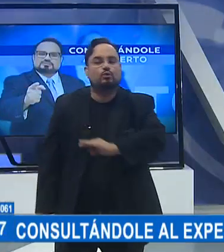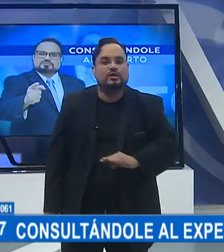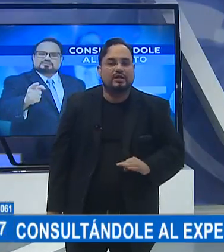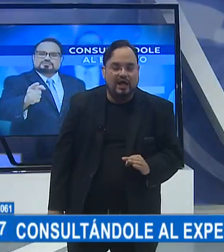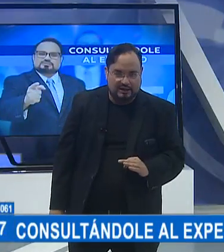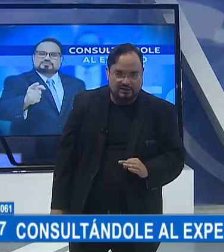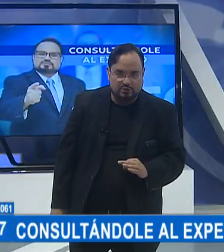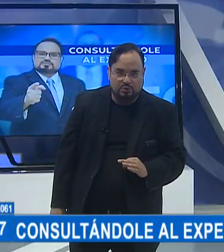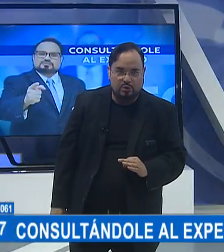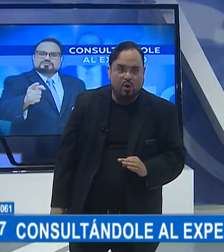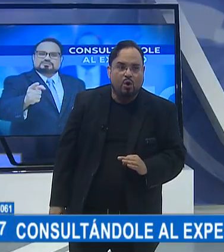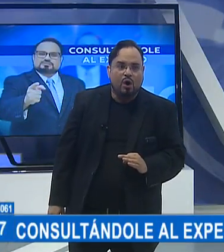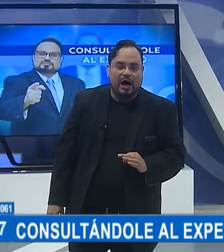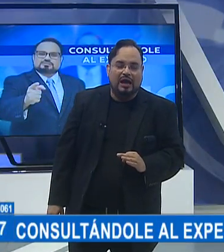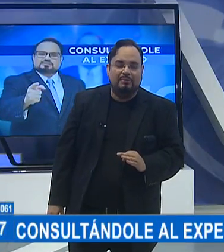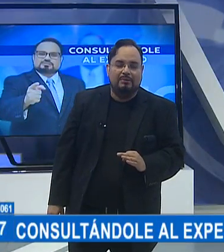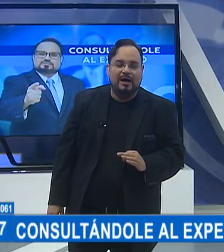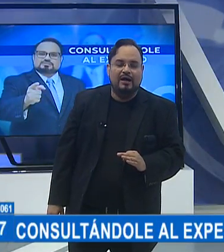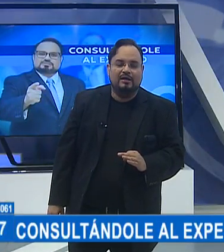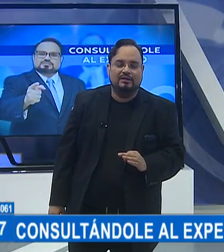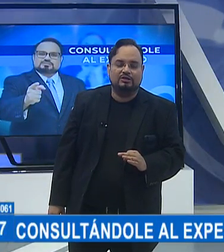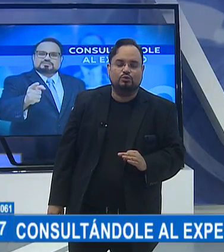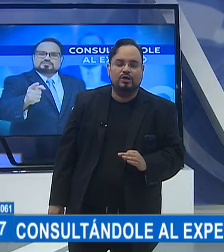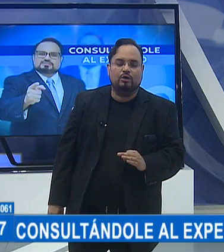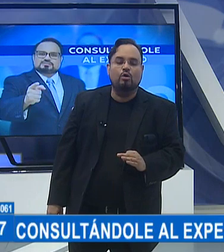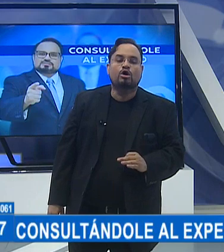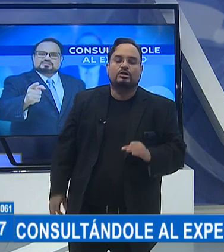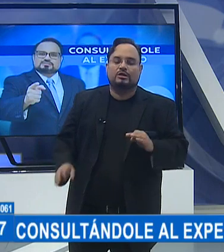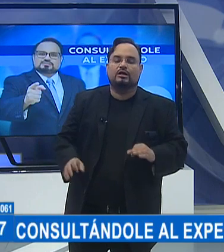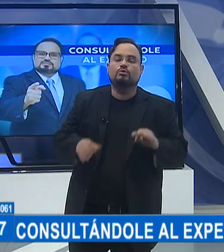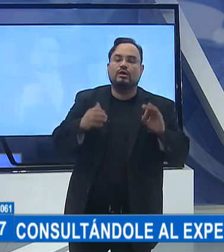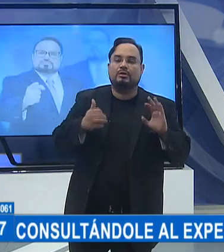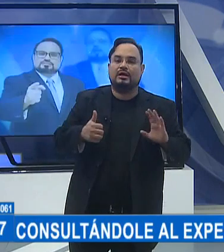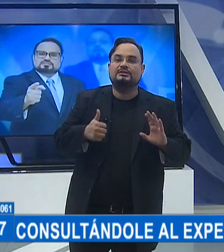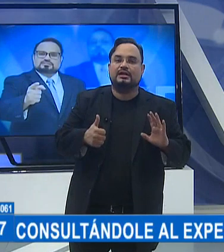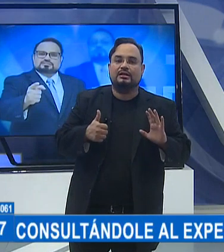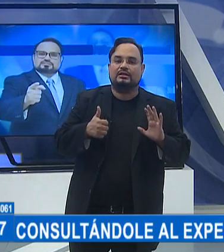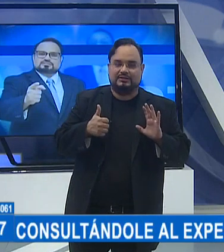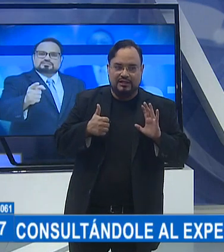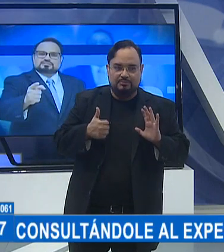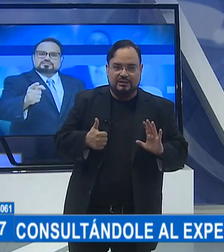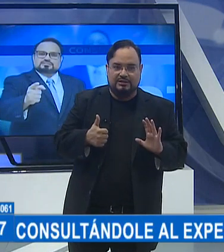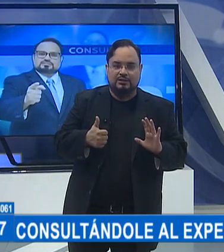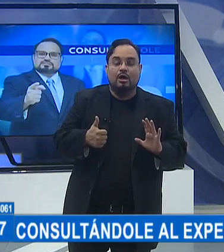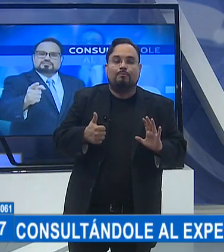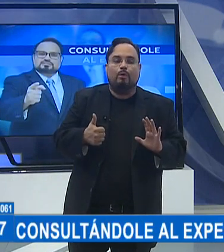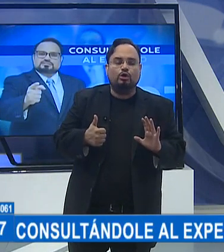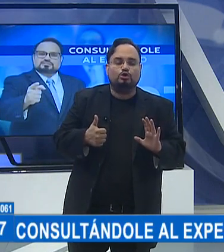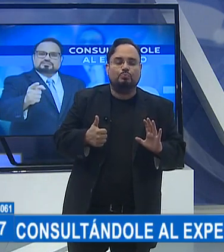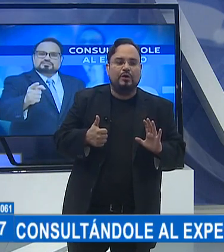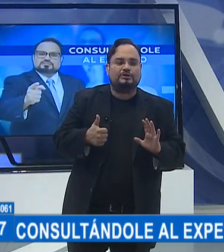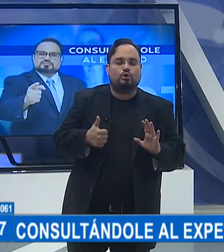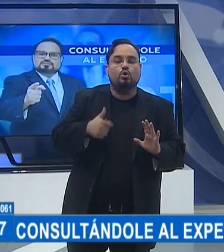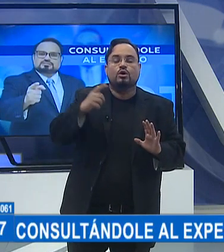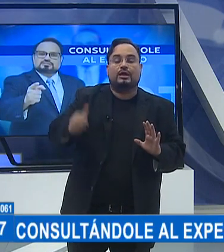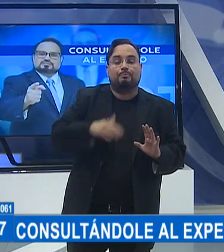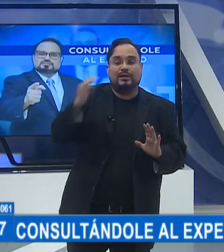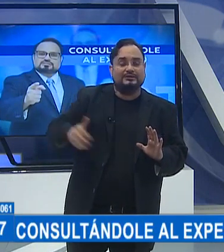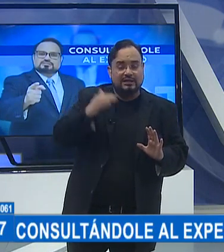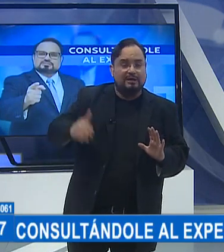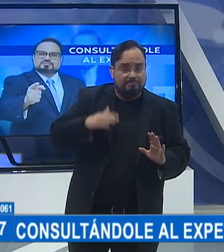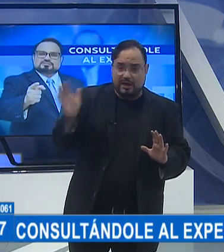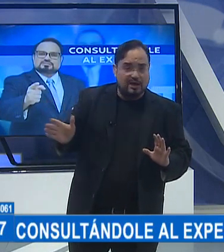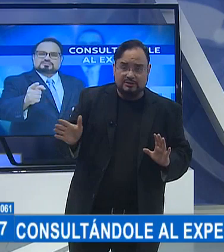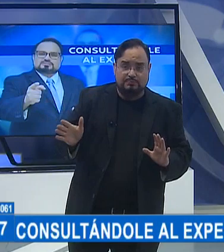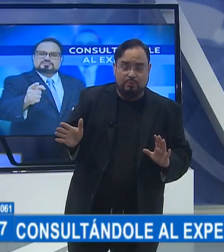de seguridad que se otorgó a la mamá de su hijo, tienen una vigencia de 6 meses. Por supuesto que